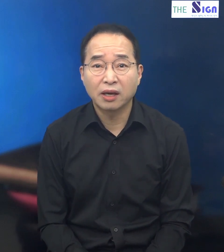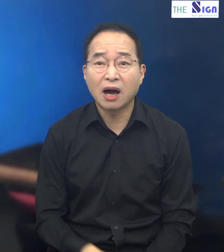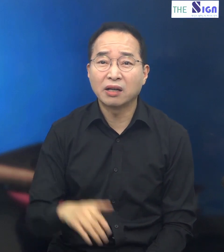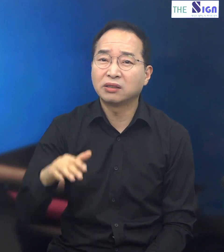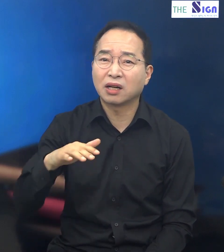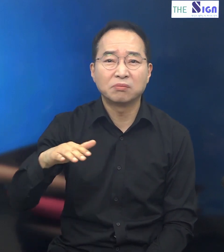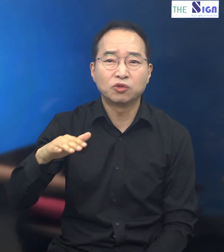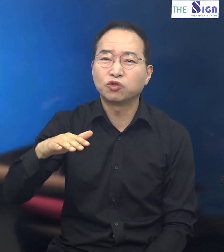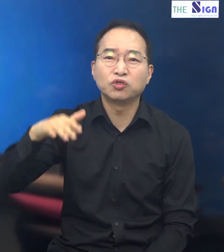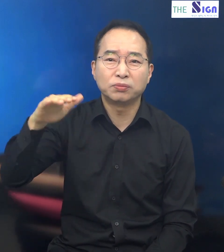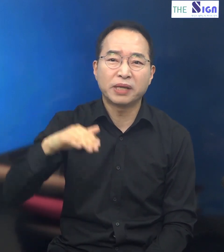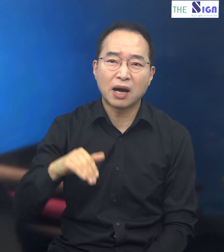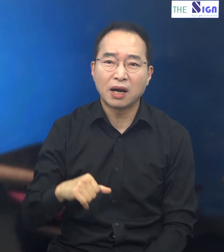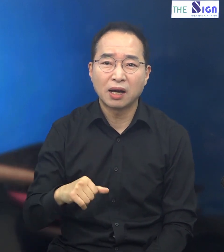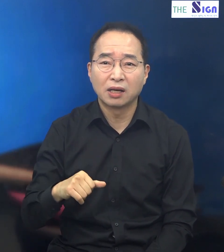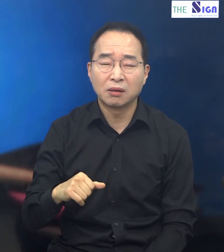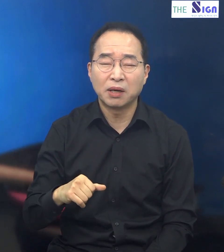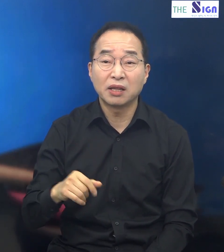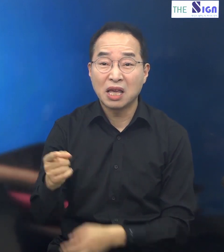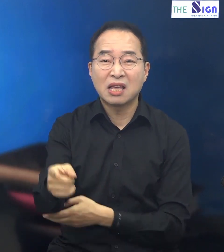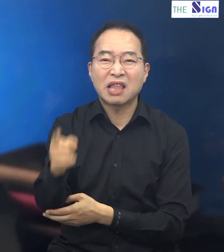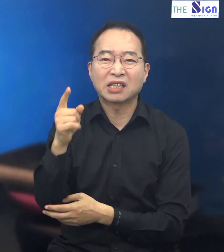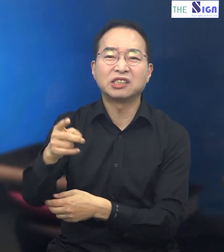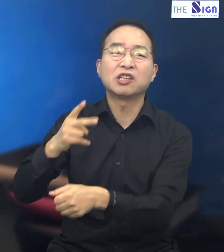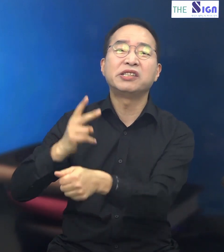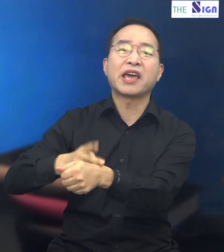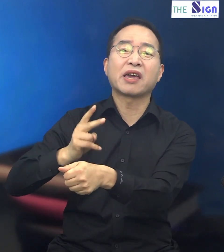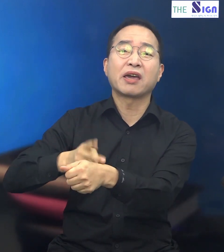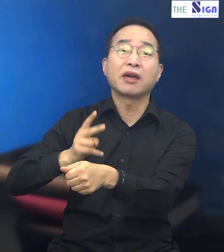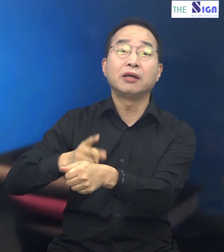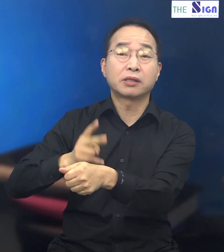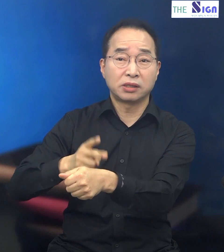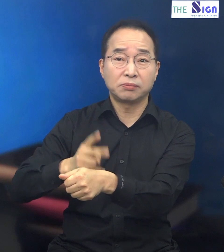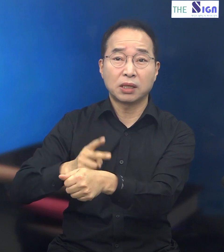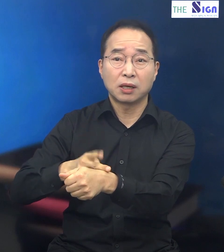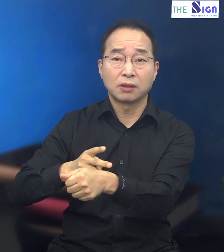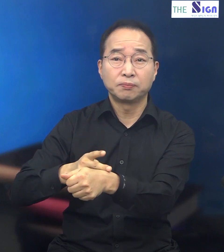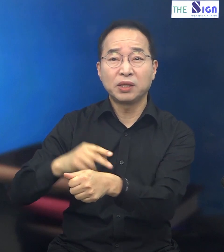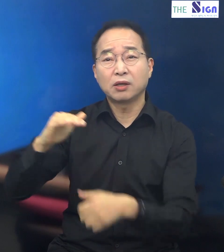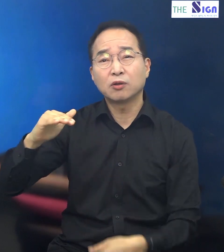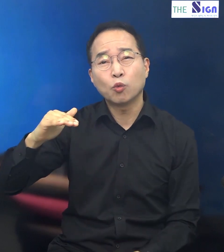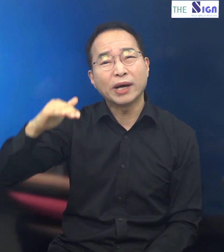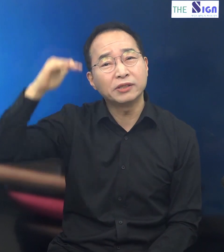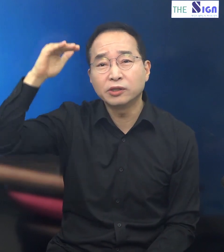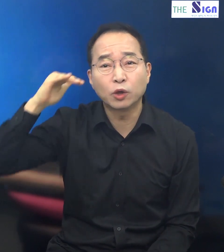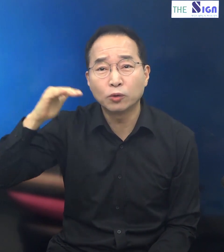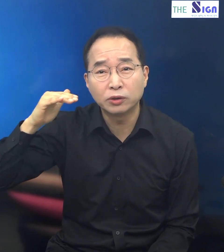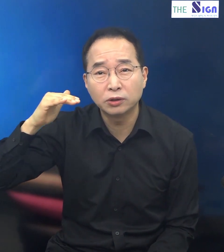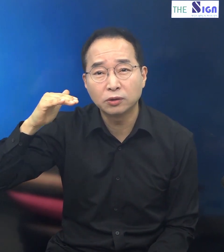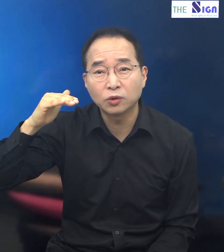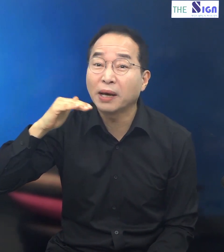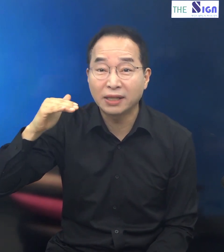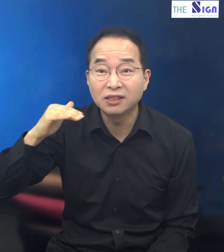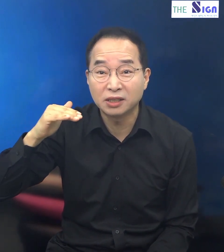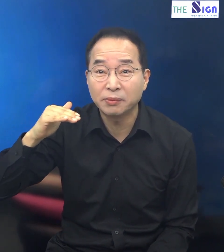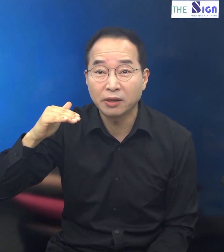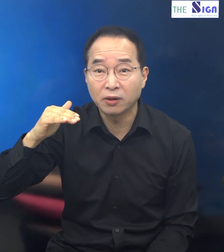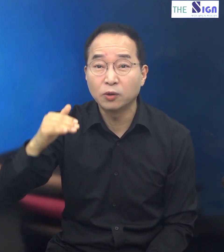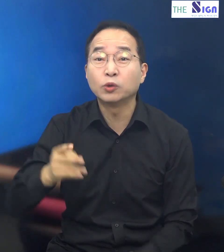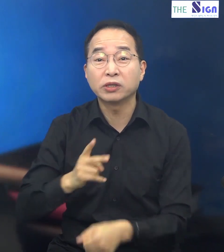이 사람은 수준급이야. 그러면 낚시 선생 이렇게 씁니다. 근데 이건 완전 최고는 좀 아닌 느낌이에요. 이